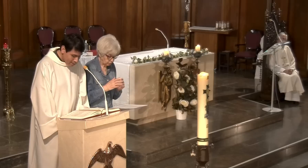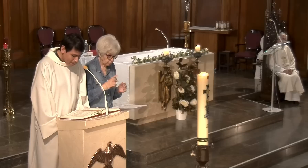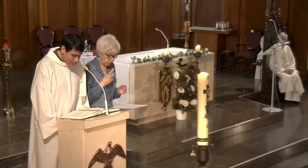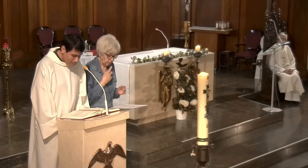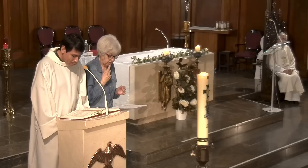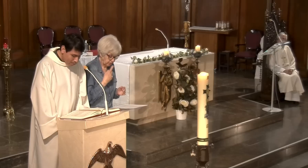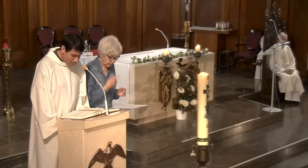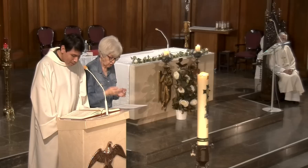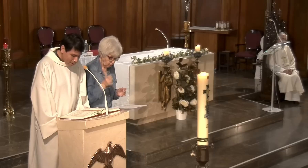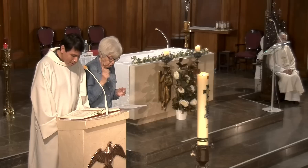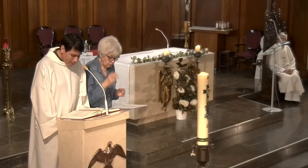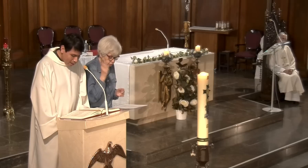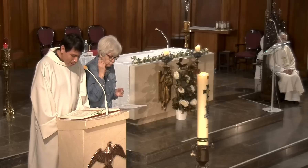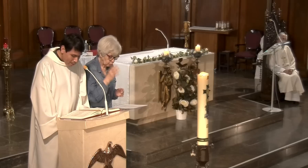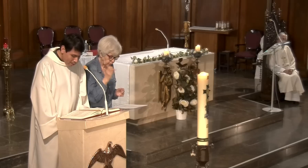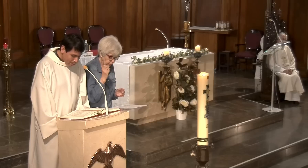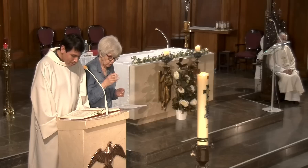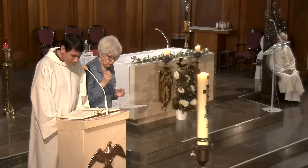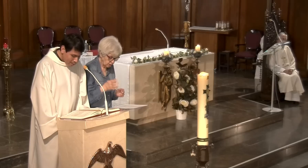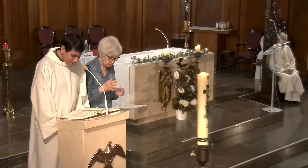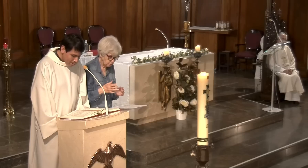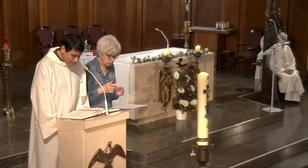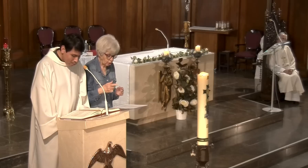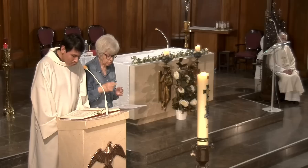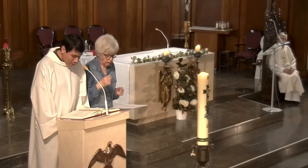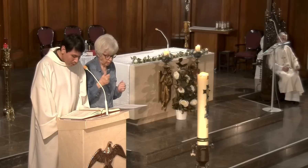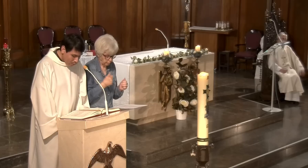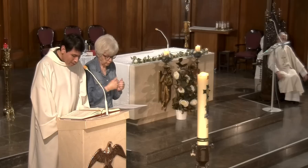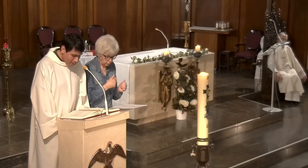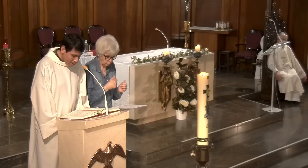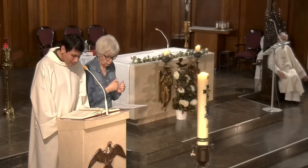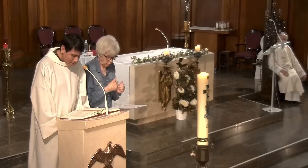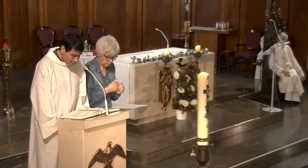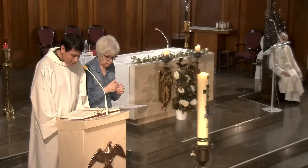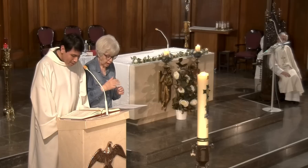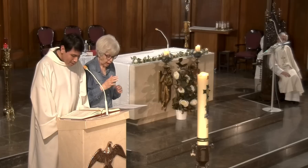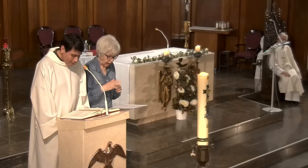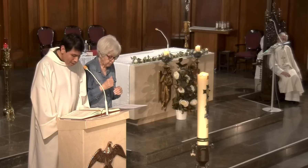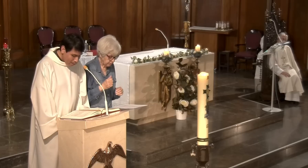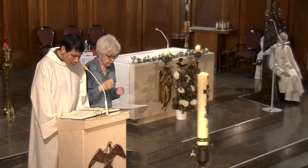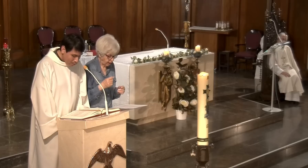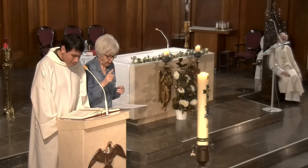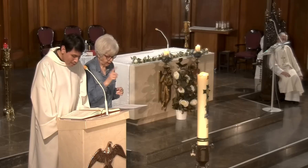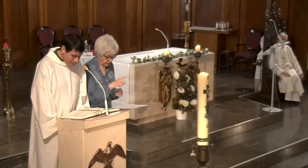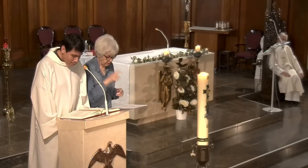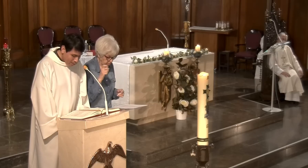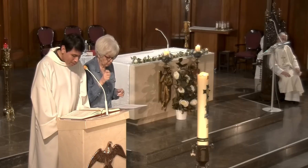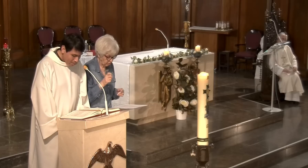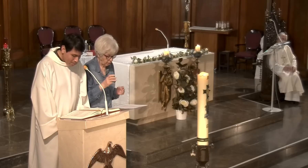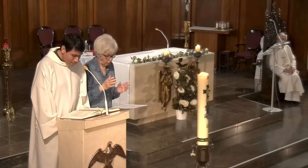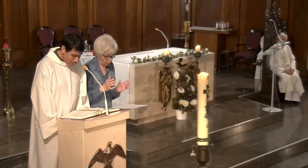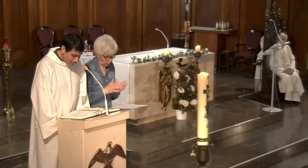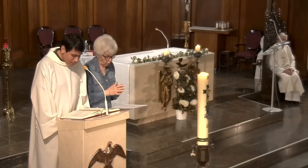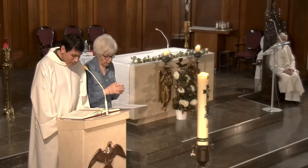que estaba vivo apareciéndoseles durante 40 días y hablándoles del Reino de Dios